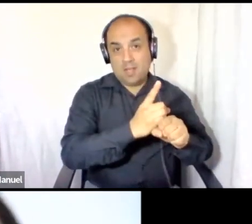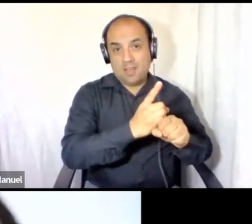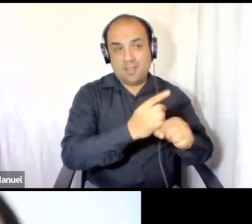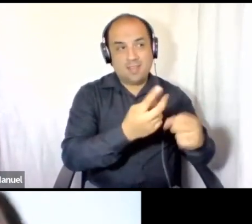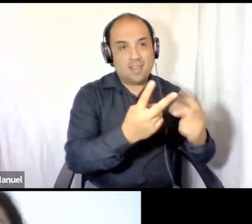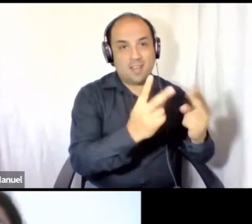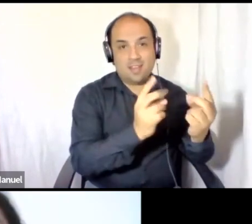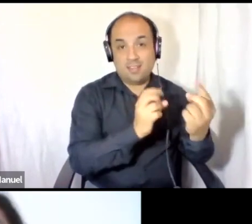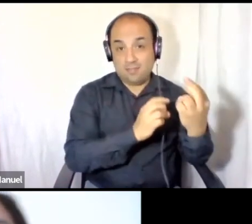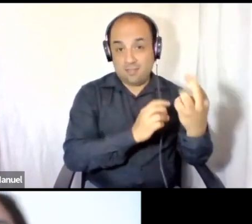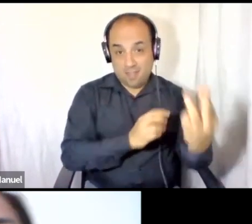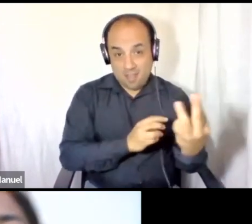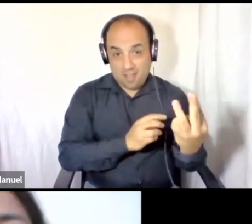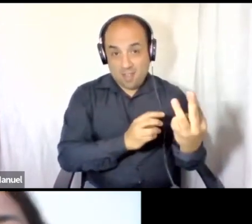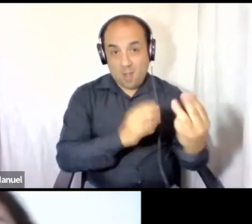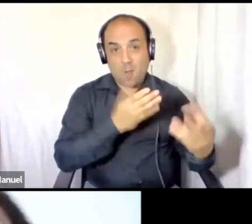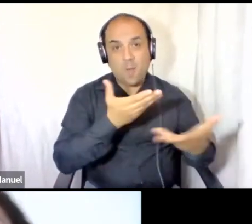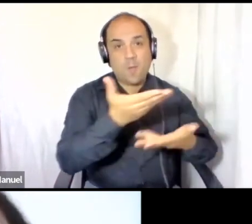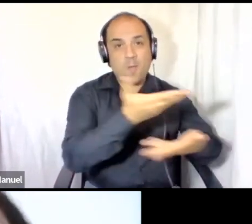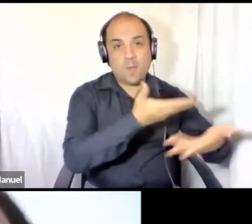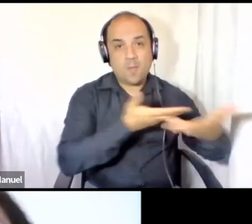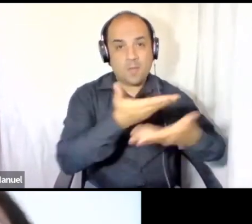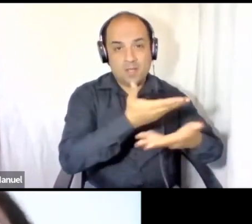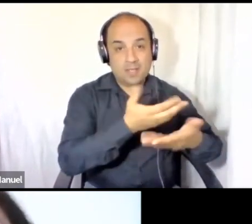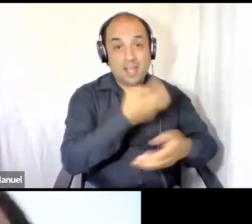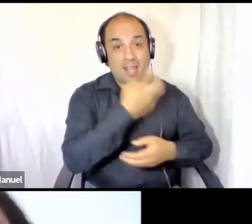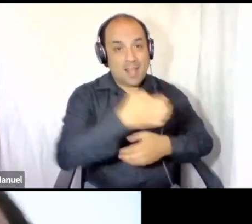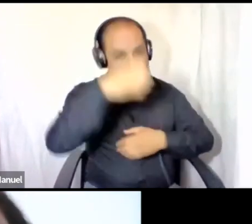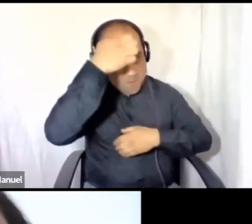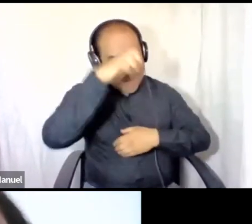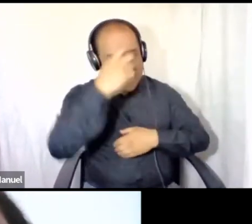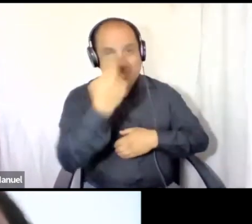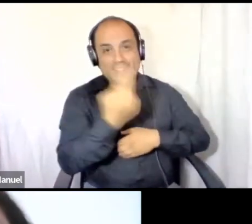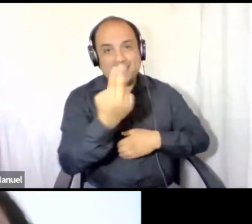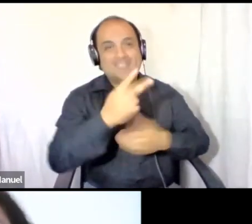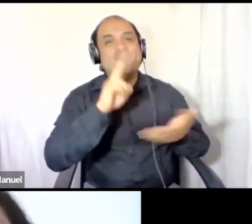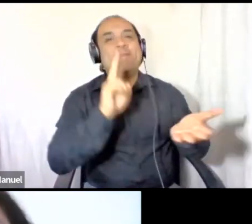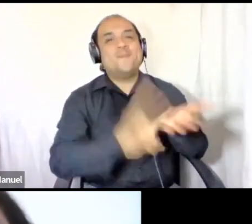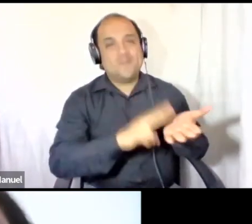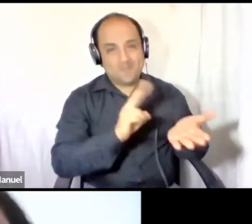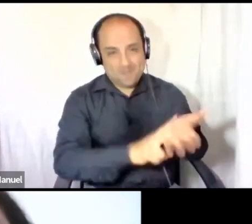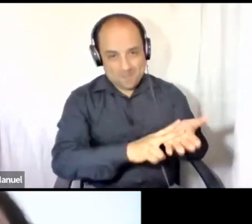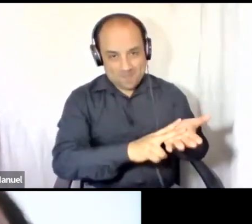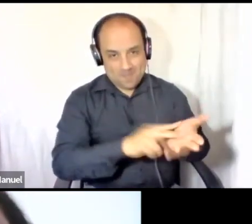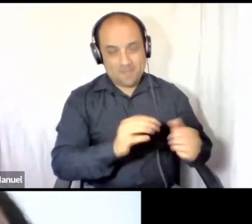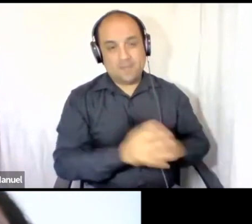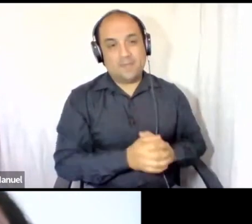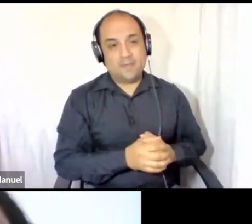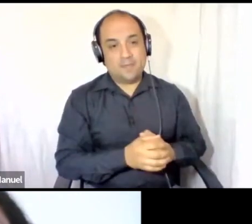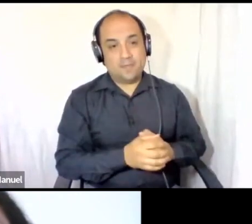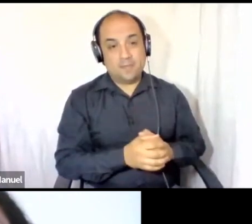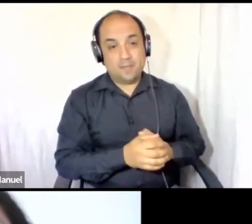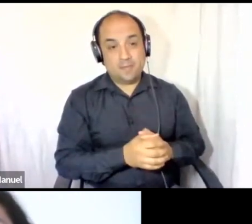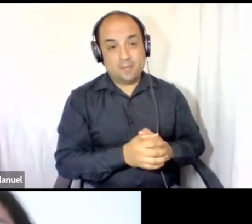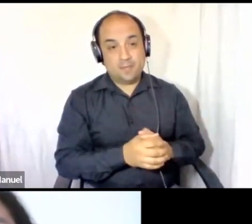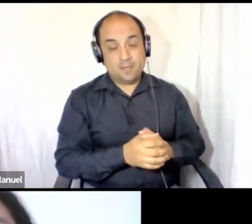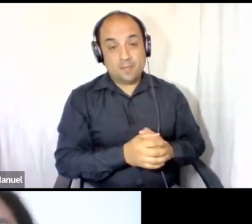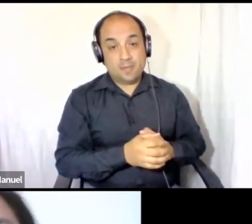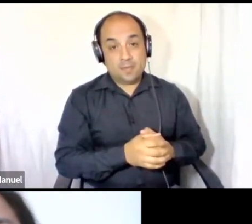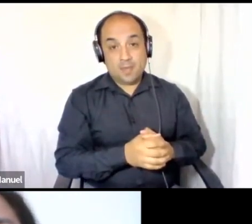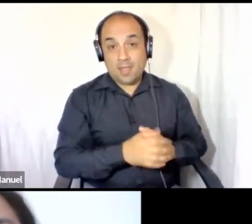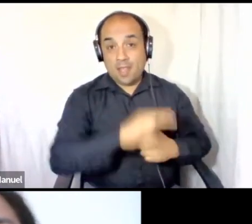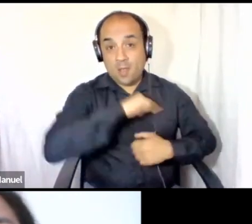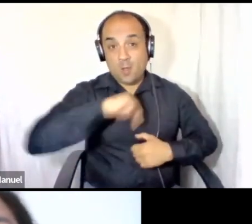Creo que ese tipo de experiencias son las que tenemos que valorar y las de las cuales tenemos que